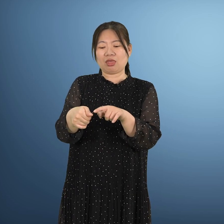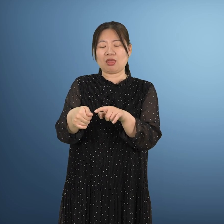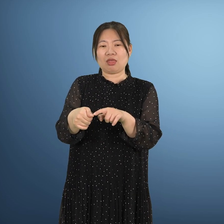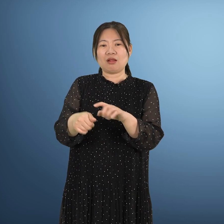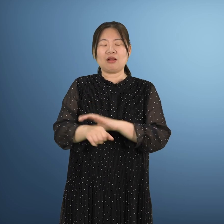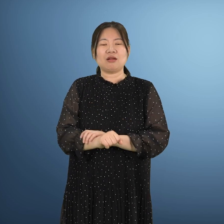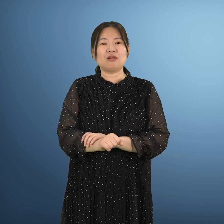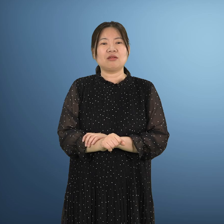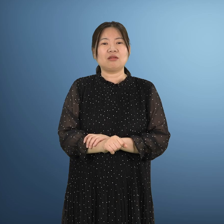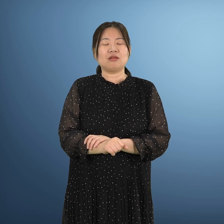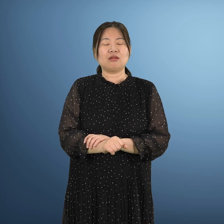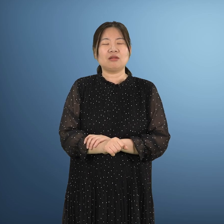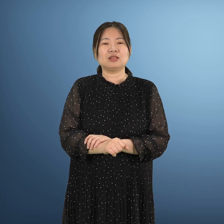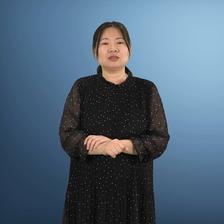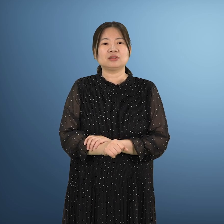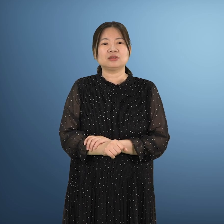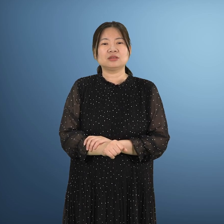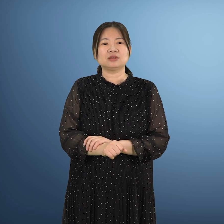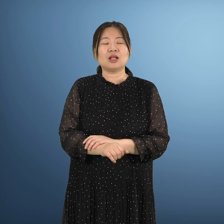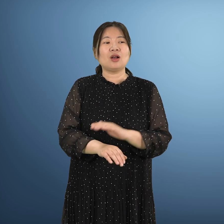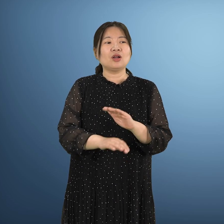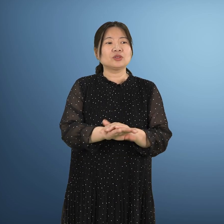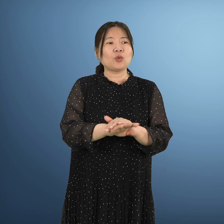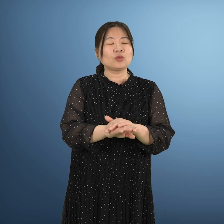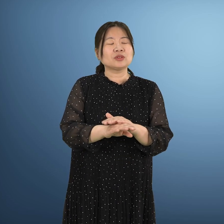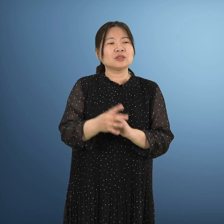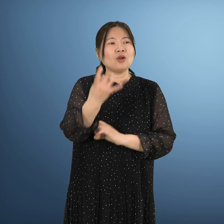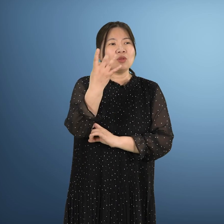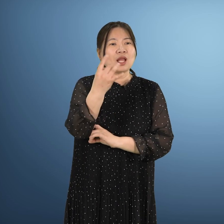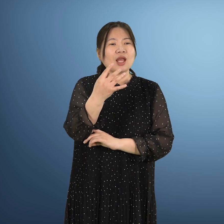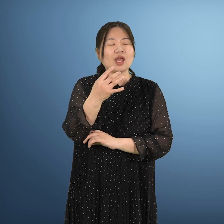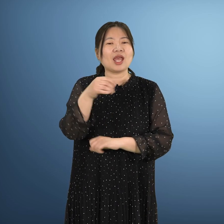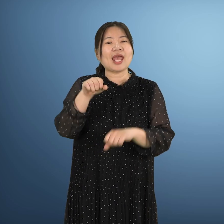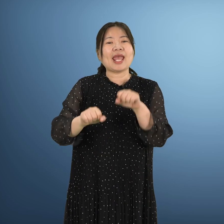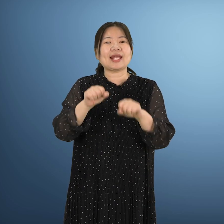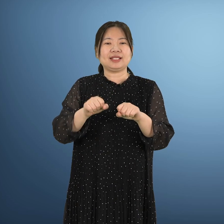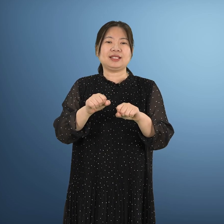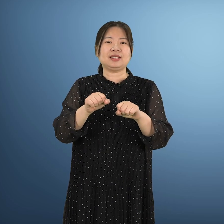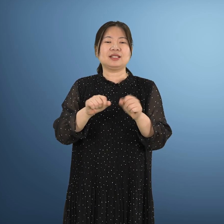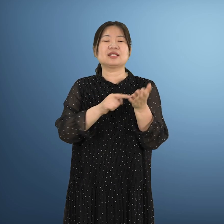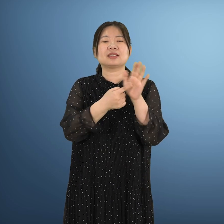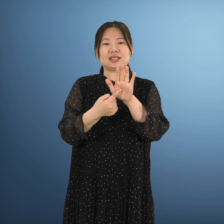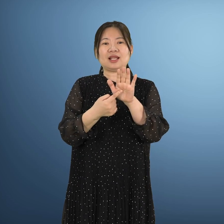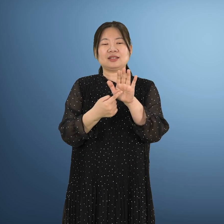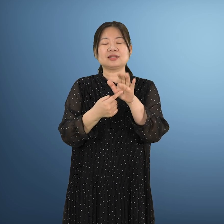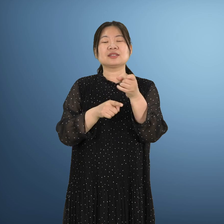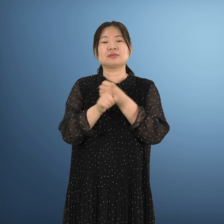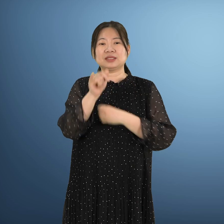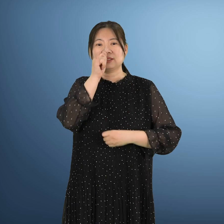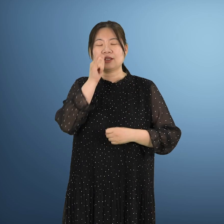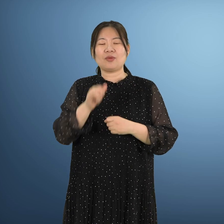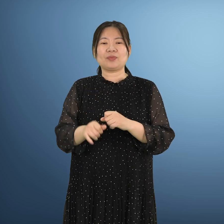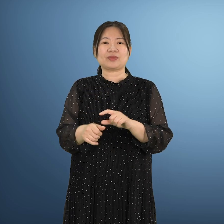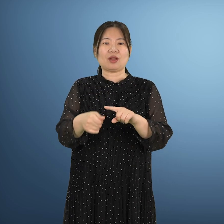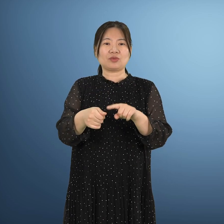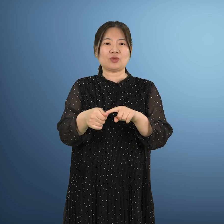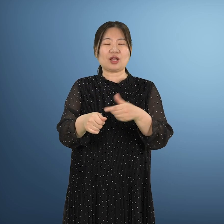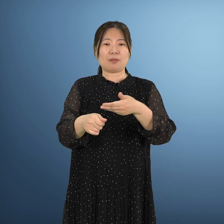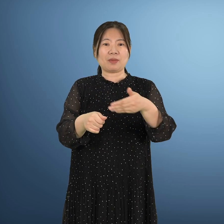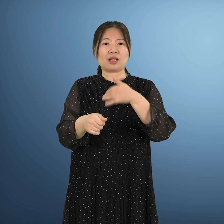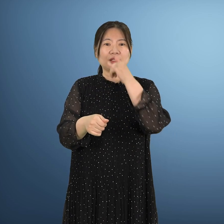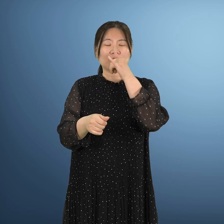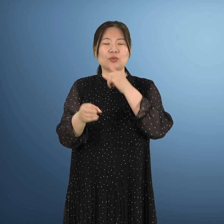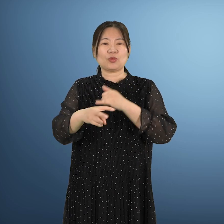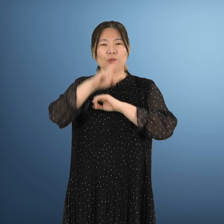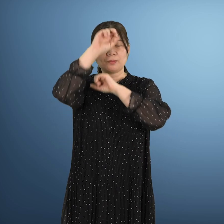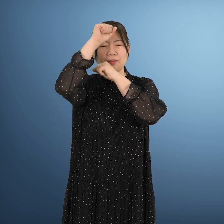엄지손가락, 손은 행위의 상징적인 장소거든요. 그리고 엄지손가락에 바르도록 되어 있어요.